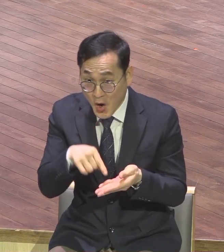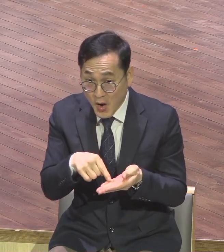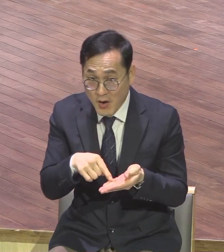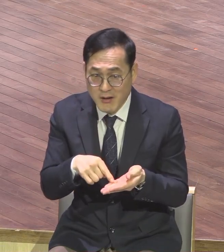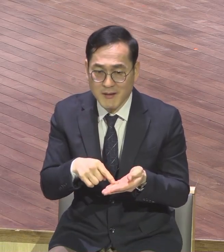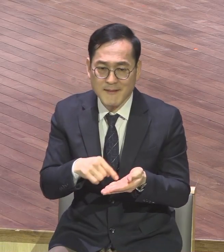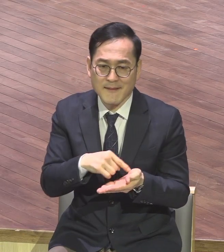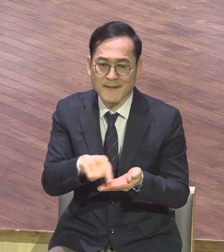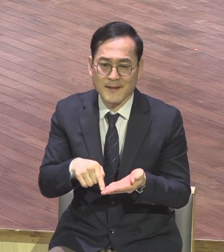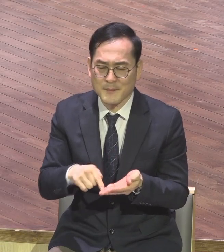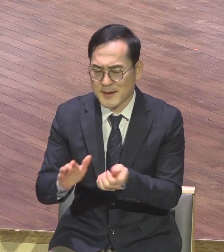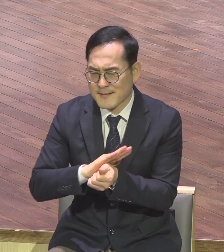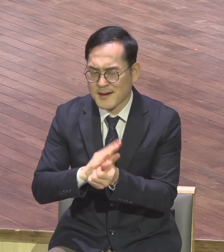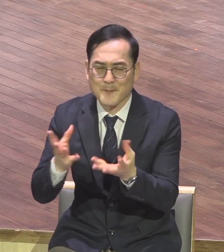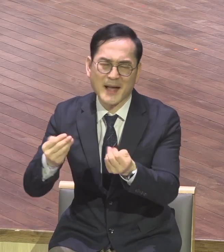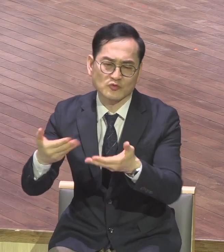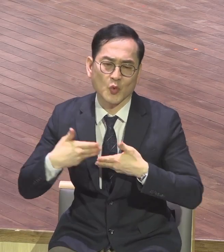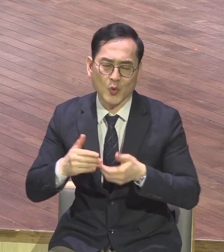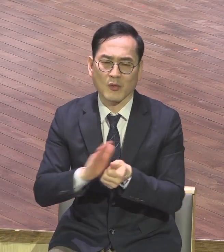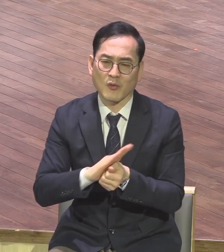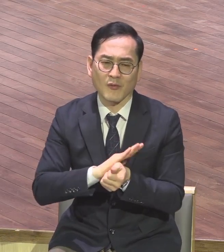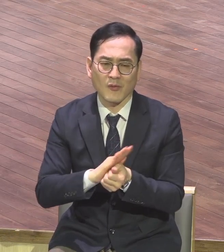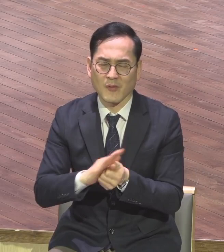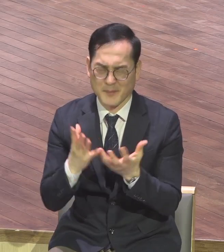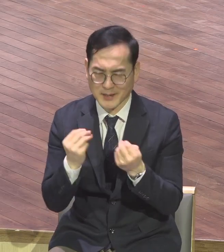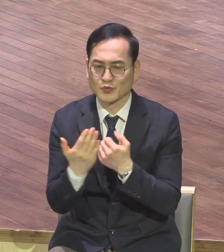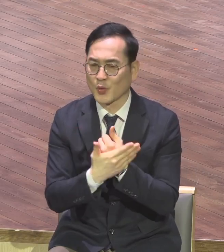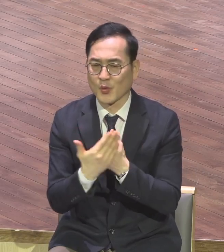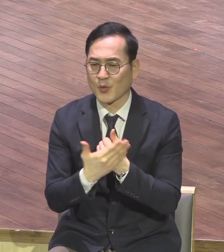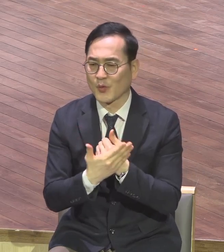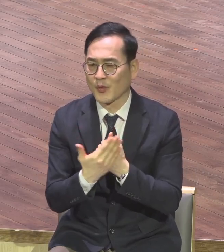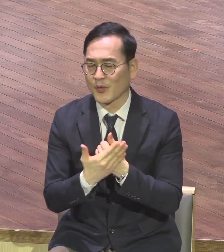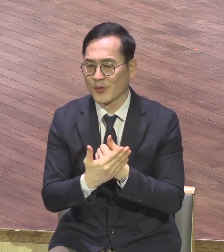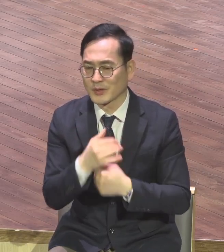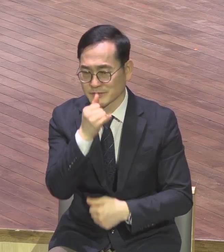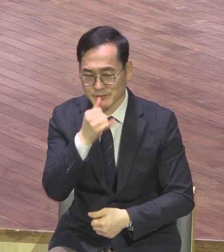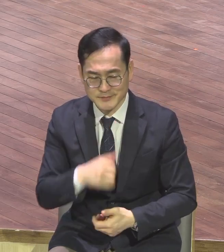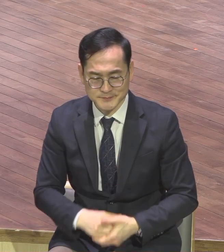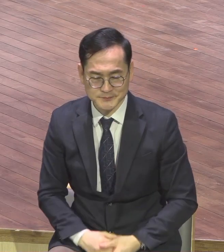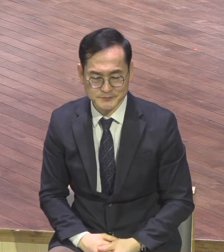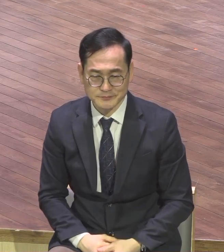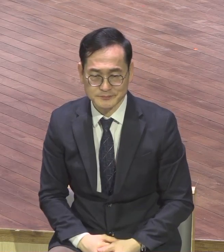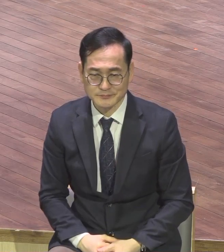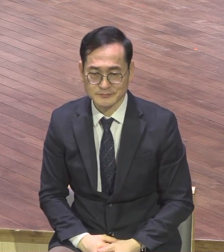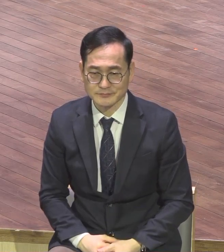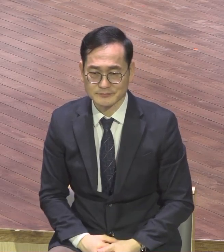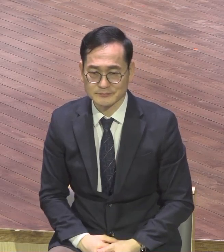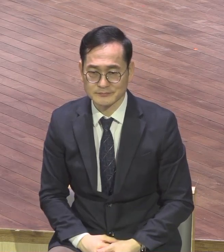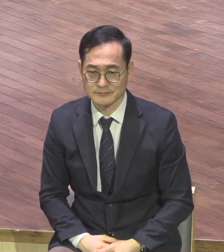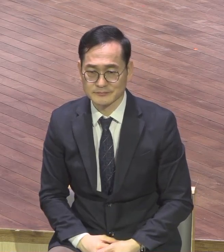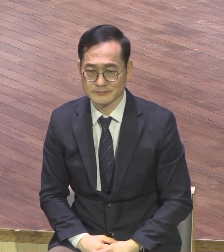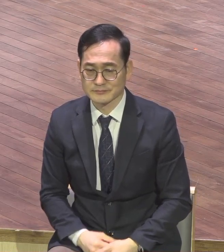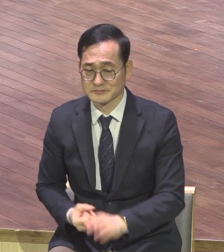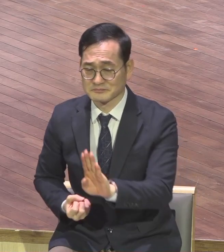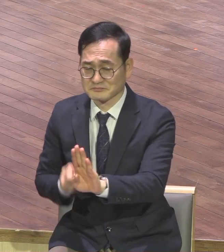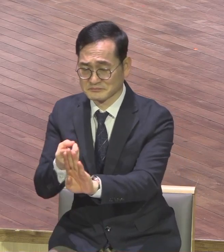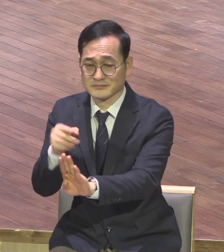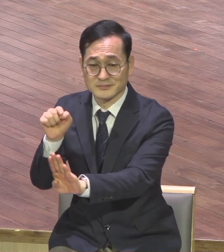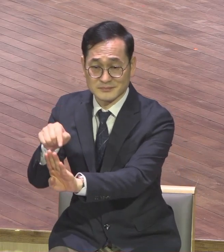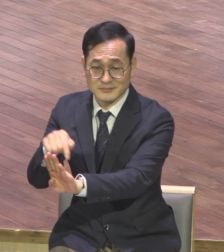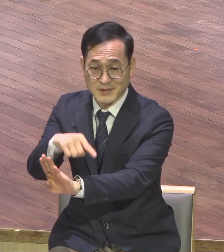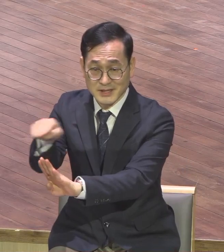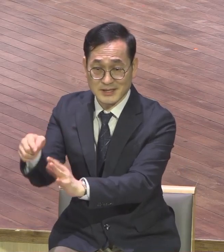다릅니다. 뭐 다양한 권리를 행사를 그렇게 할 수 있었기 때문에 빌립보 사람들은 자신들이